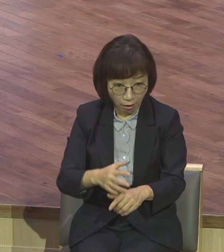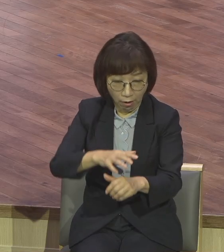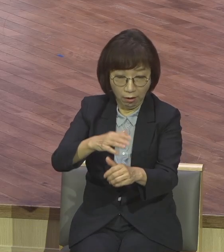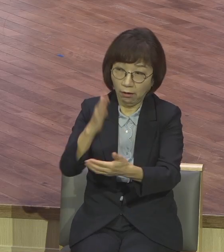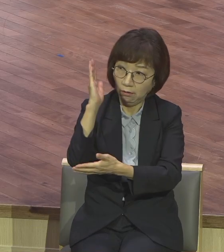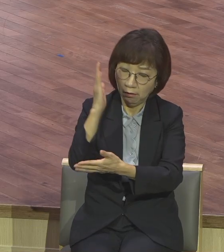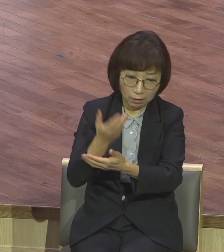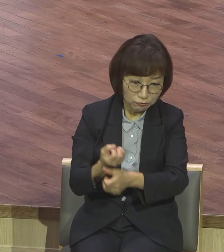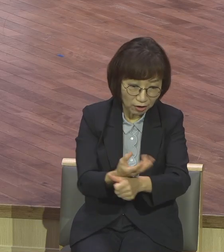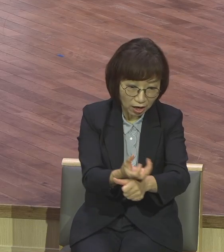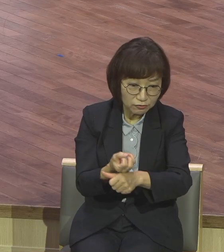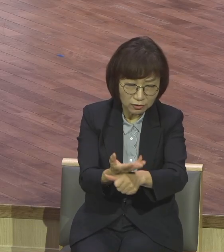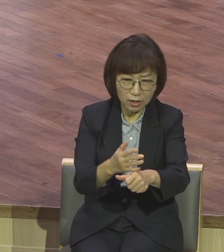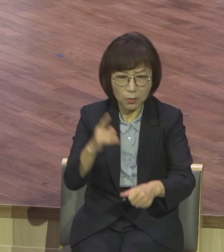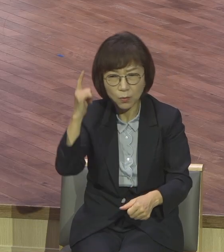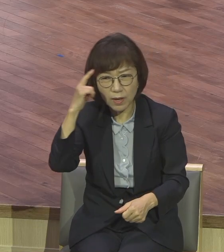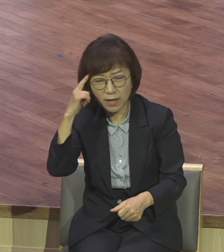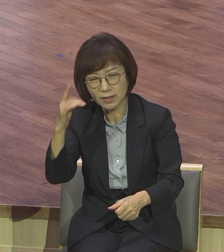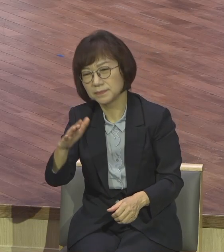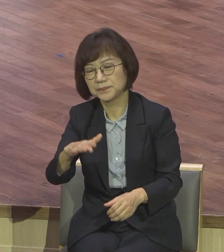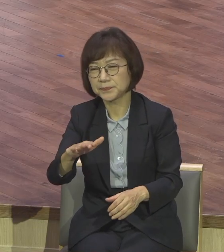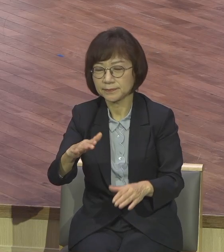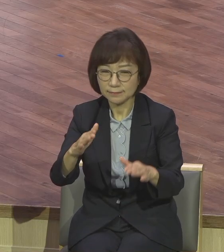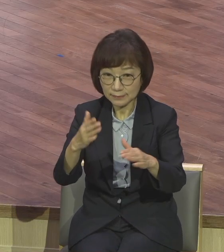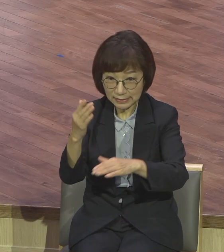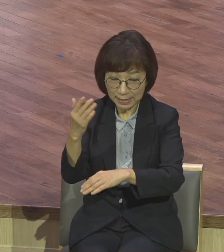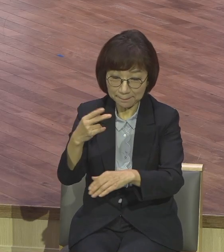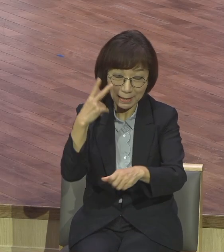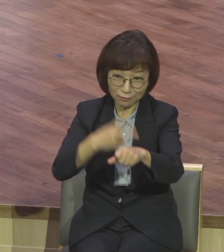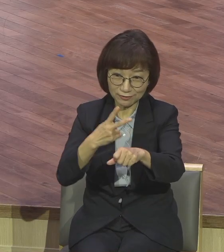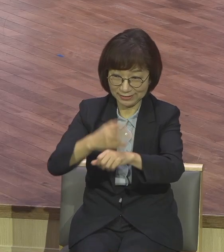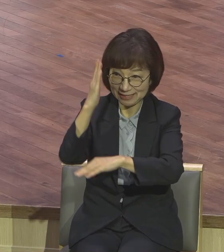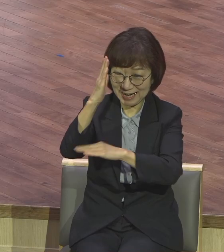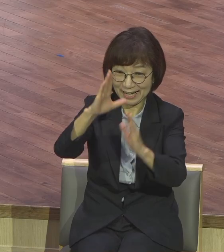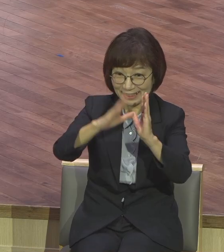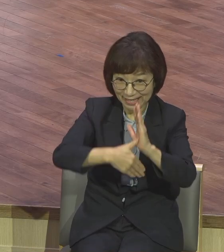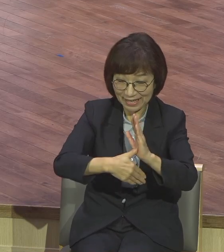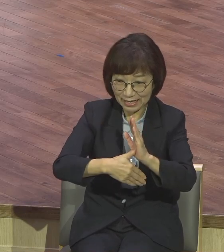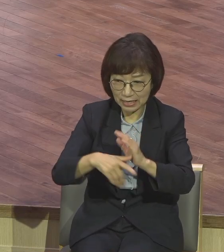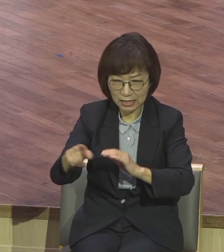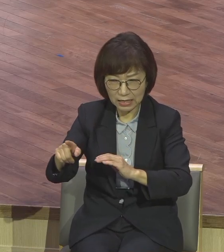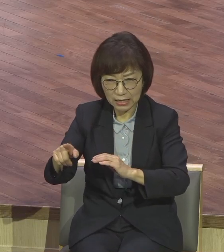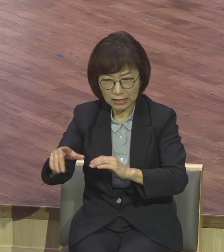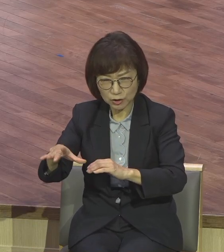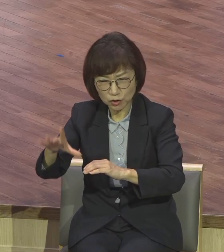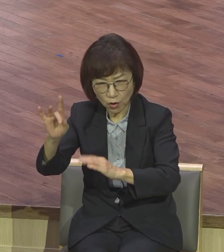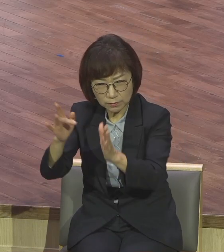율법이나 이런 할례 같은 것을 가르치기 어렵기 때문에 그 내용을 빼고